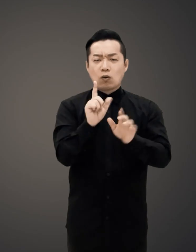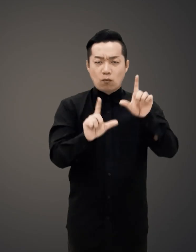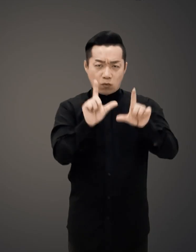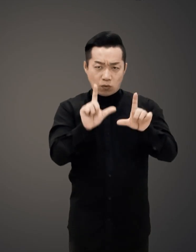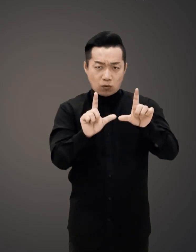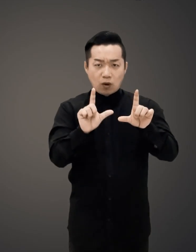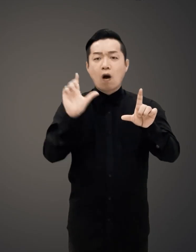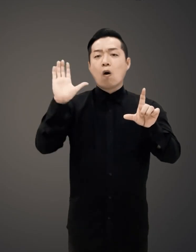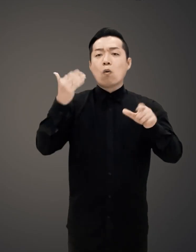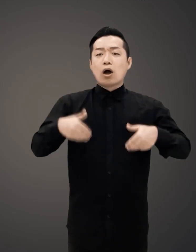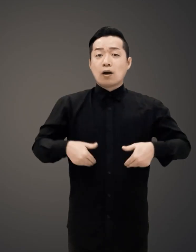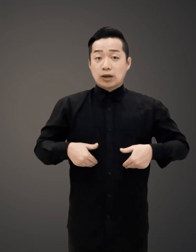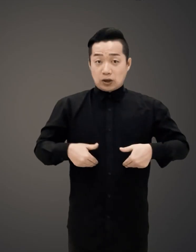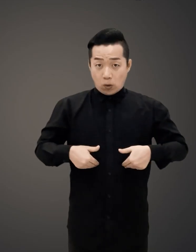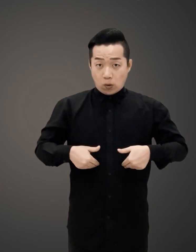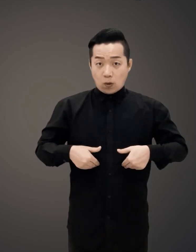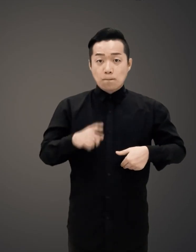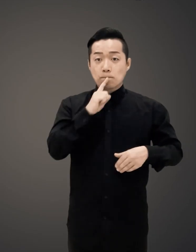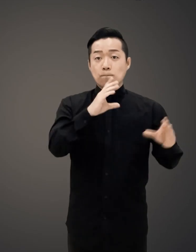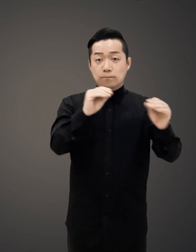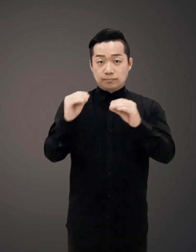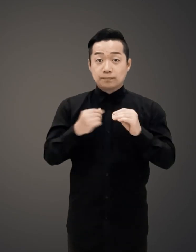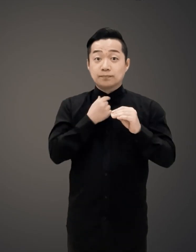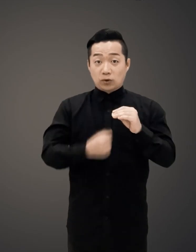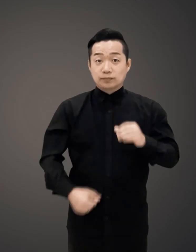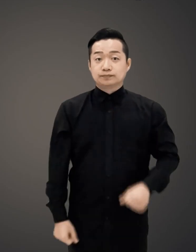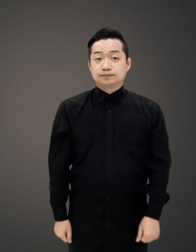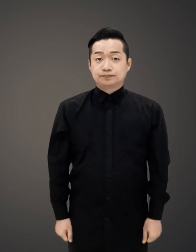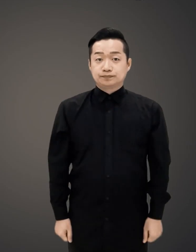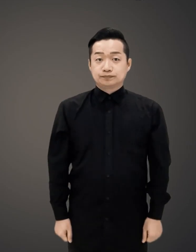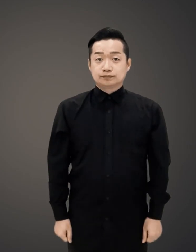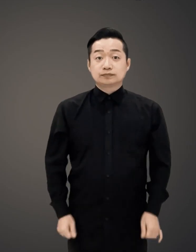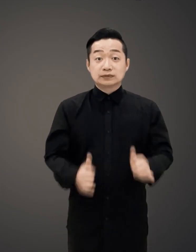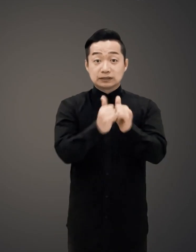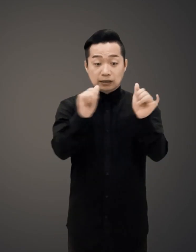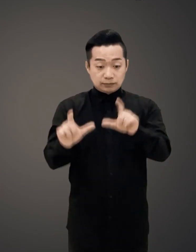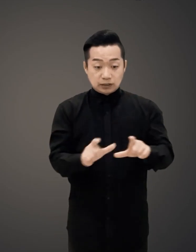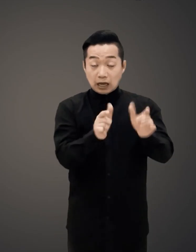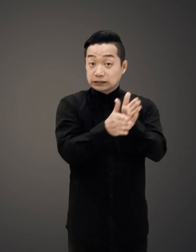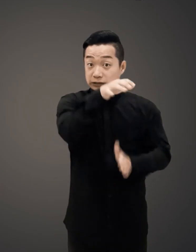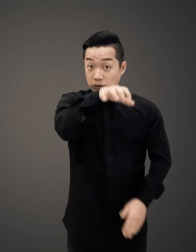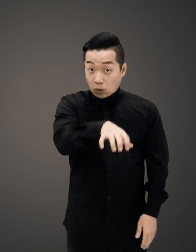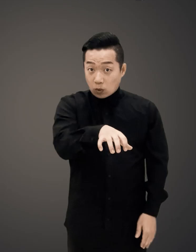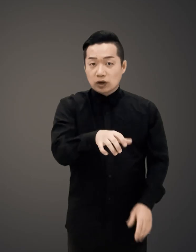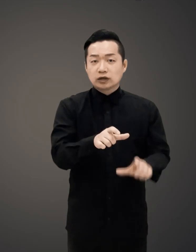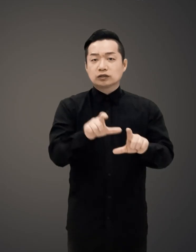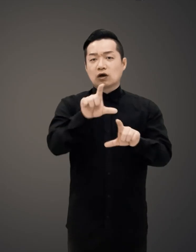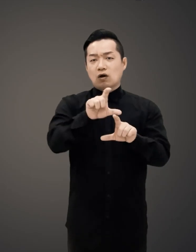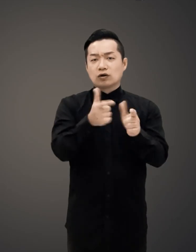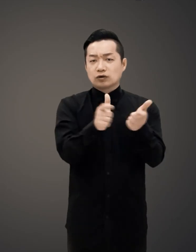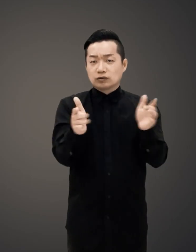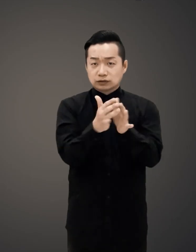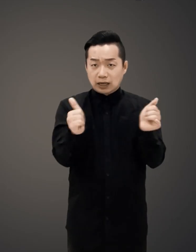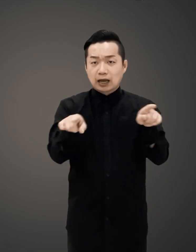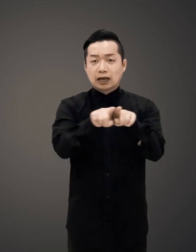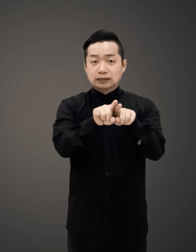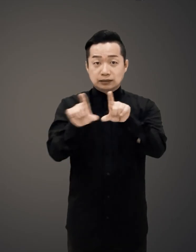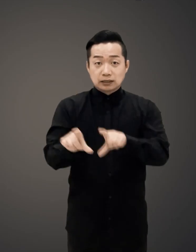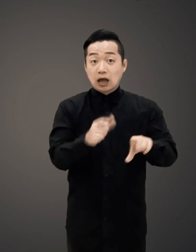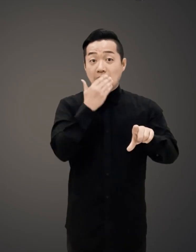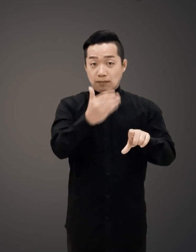모습이 되어야 할까에 대해서 얘기를 한번 나눠보고자 했고요. 그러니까 사람이 사는 도시는 좀 더 여러 사람이 함께 살 수